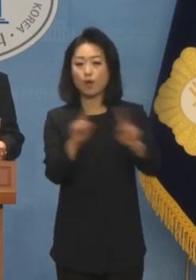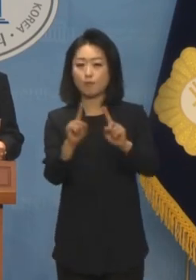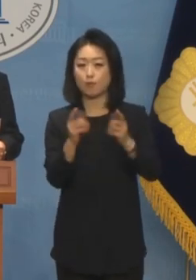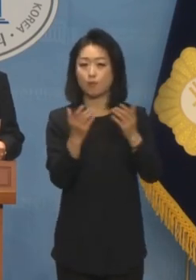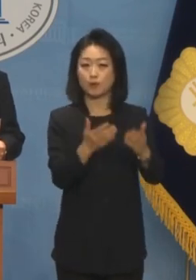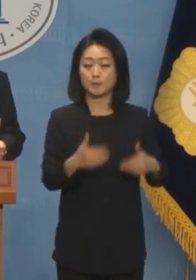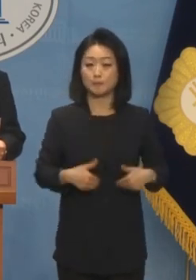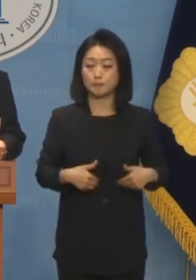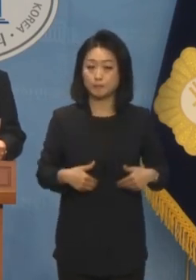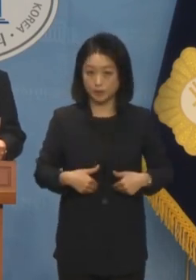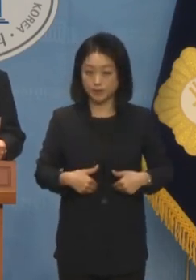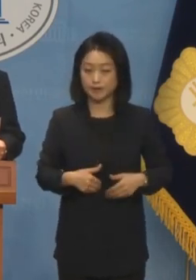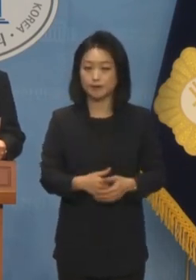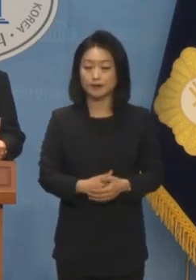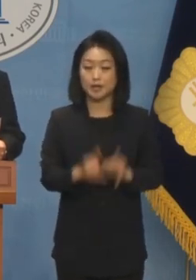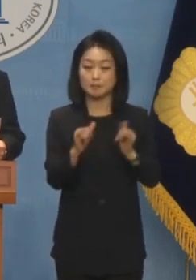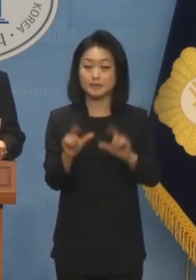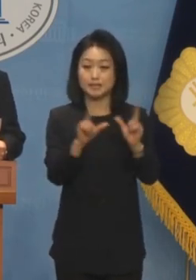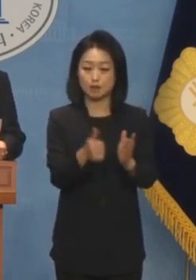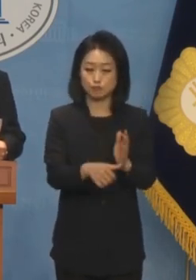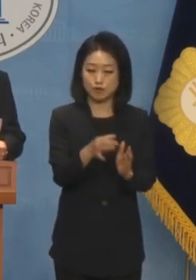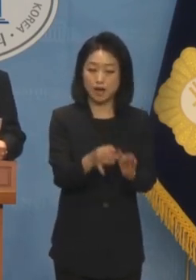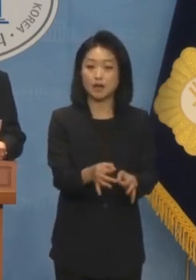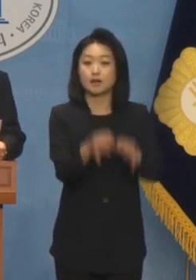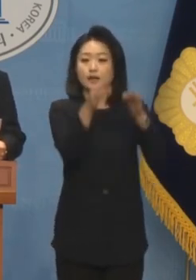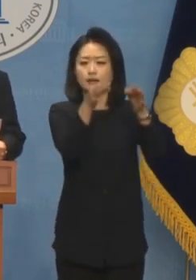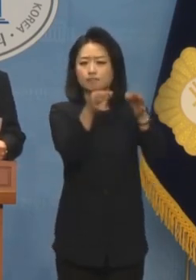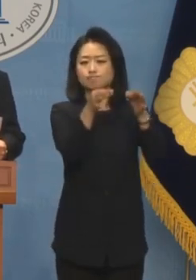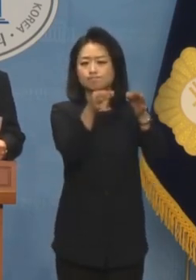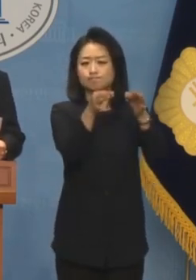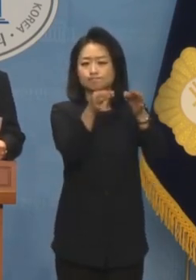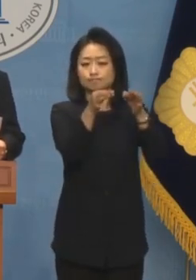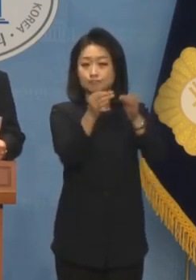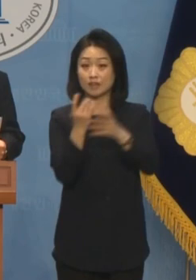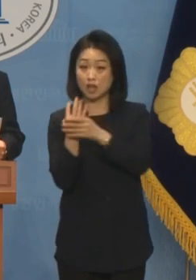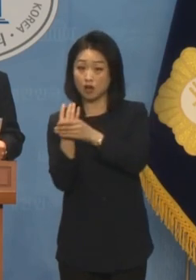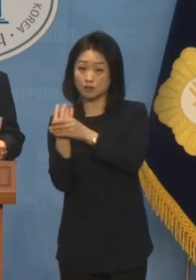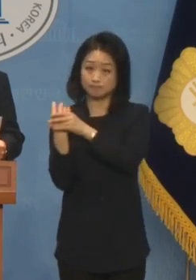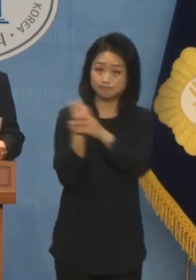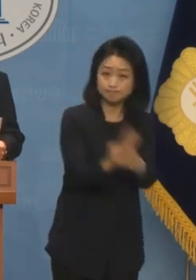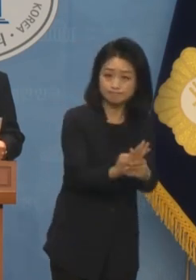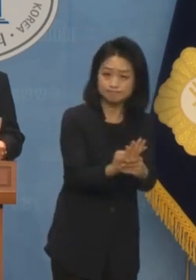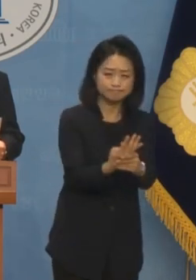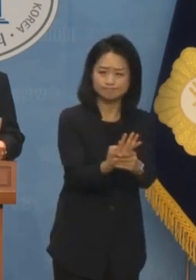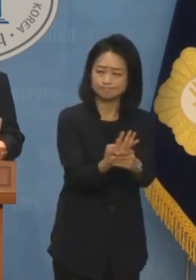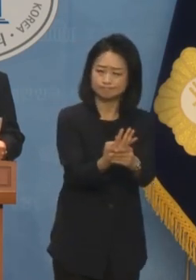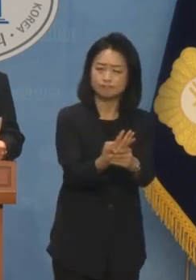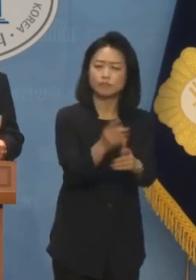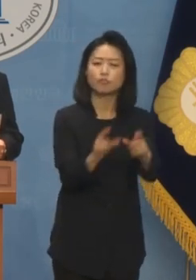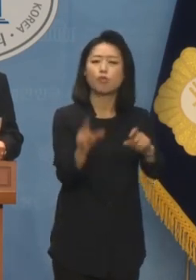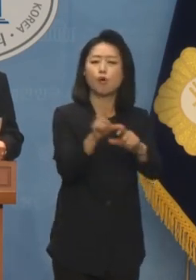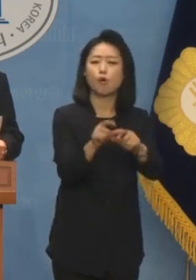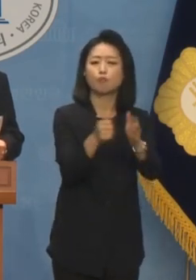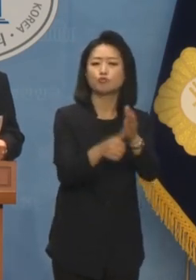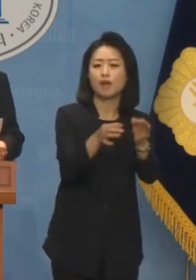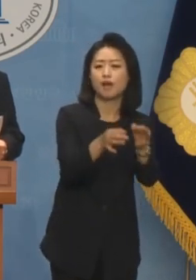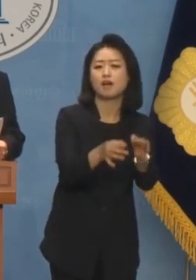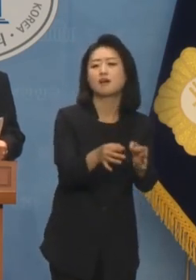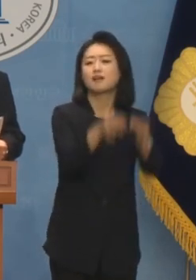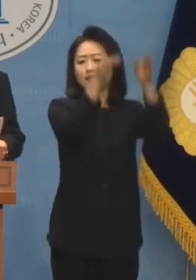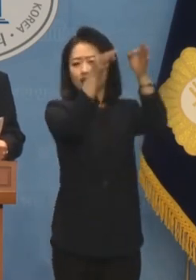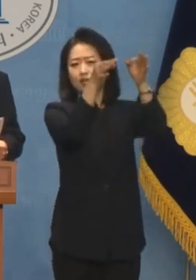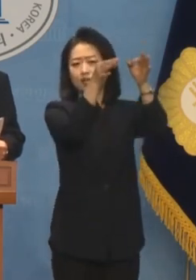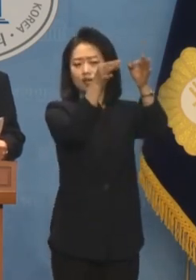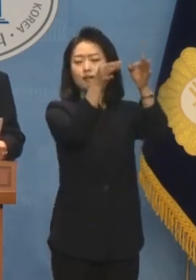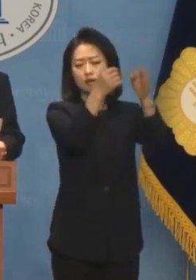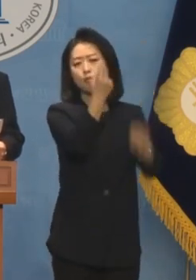할 것입니다. 민생 물가 치솟은 상황에서 현금 살포는 더 높은 물가 상승의 부메랑이